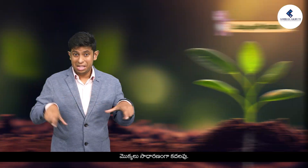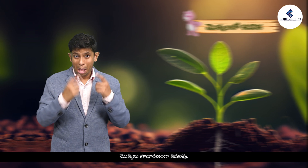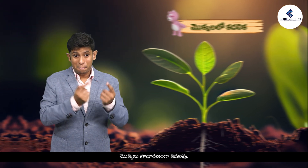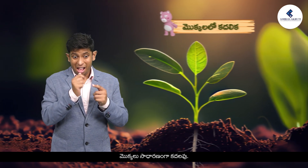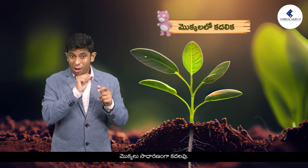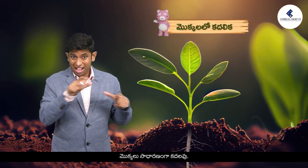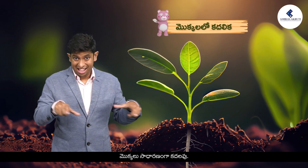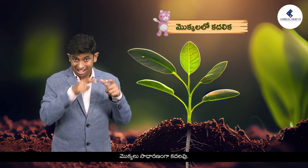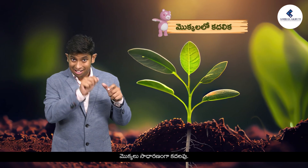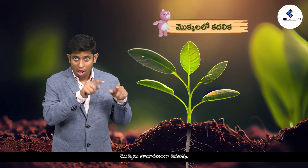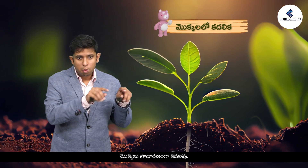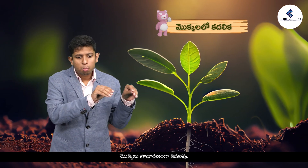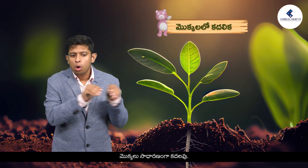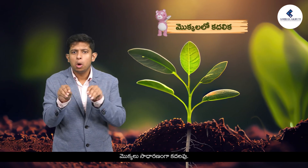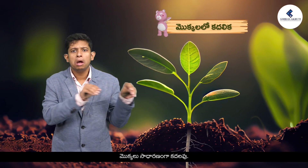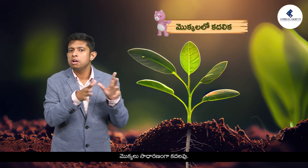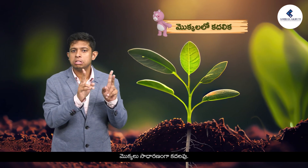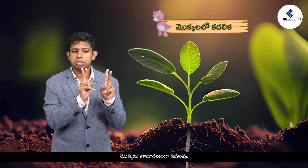మొక్కలు సాధారణంగా కదలవు.